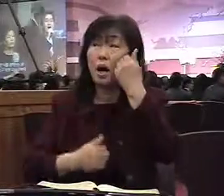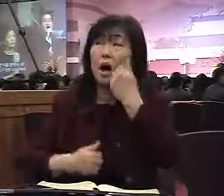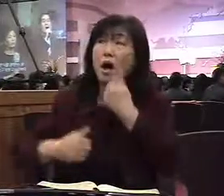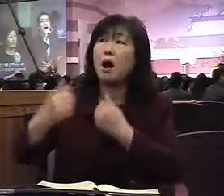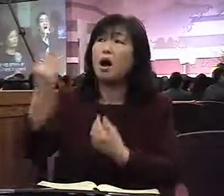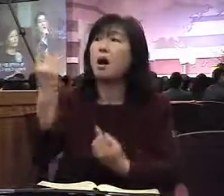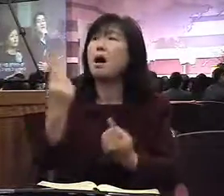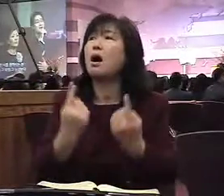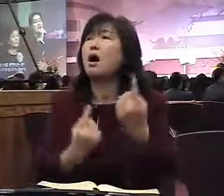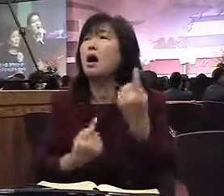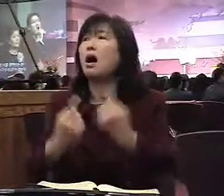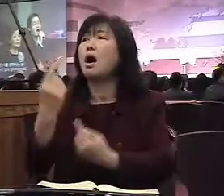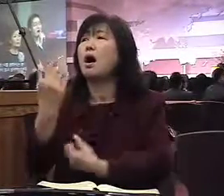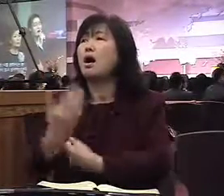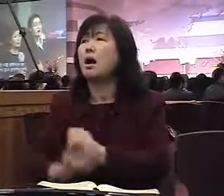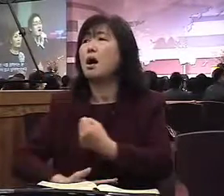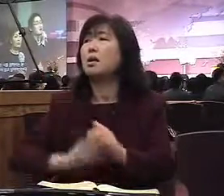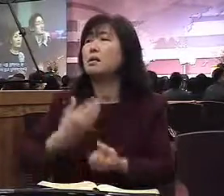누구보다